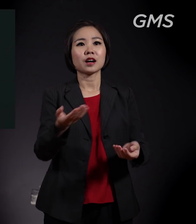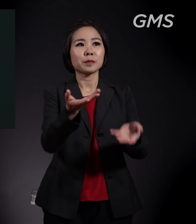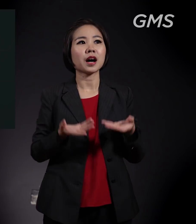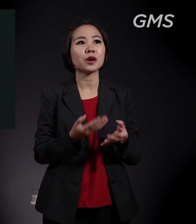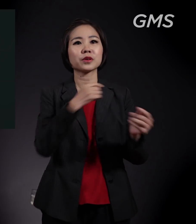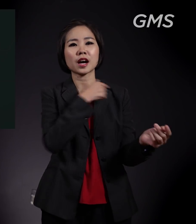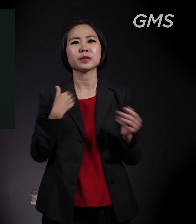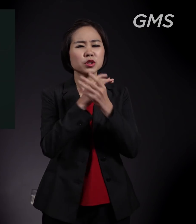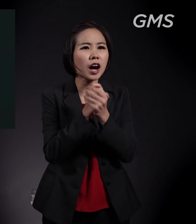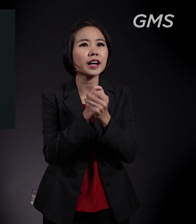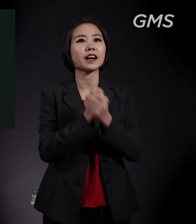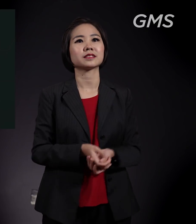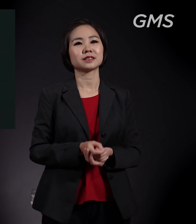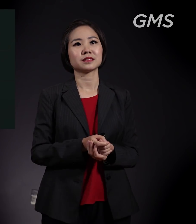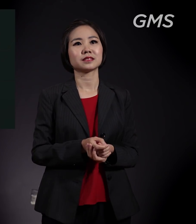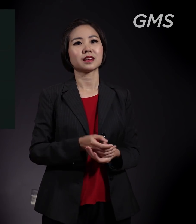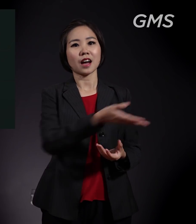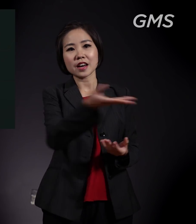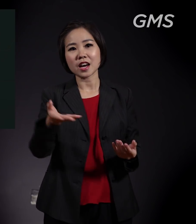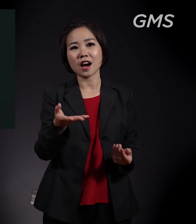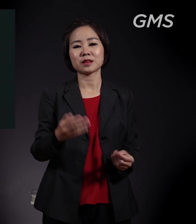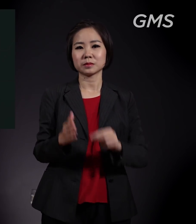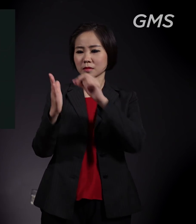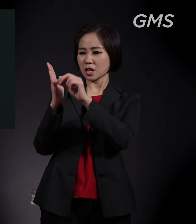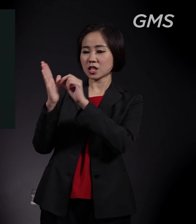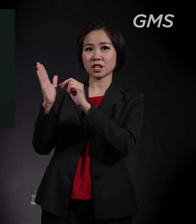Anda juga bisa melakukannya dengan mengisi form online di